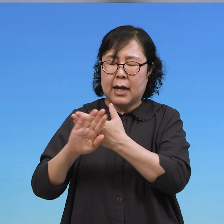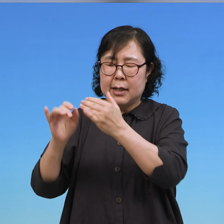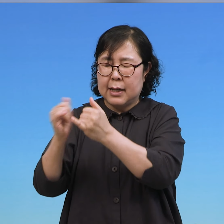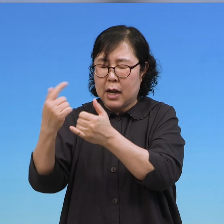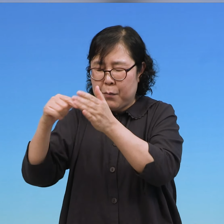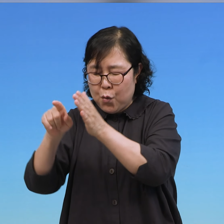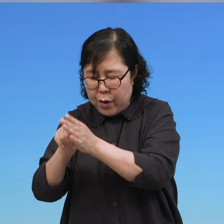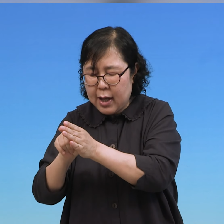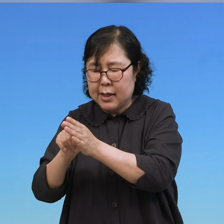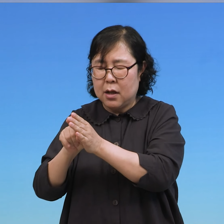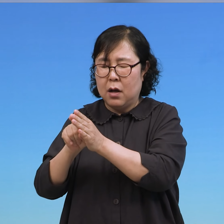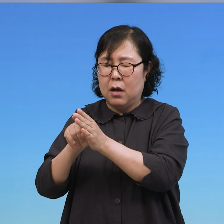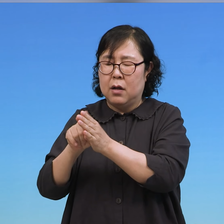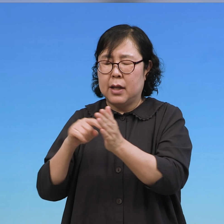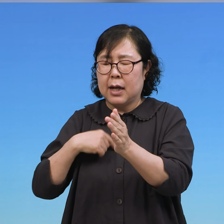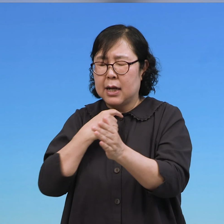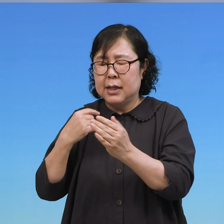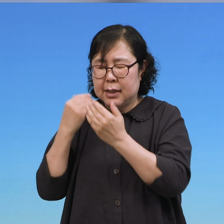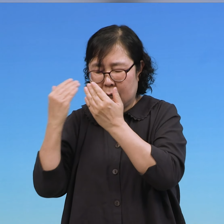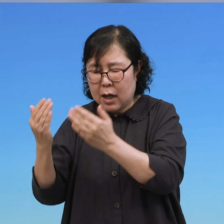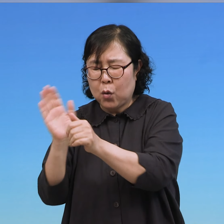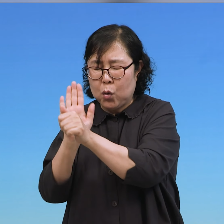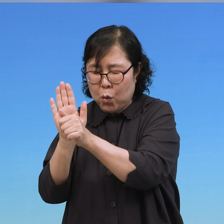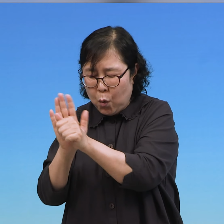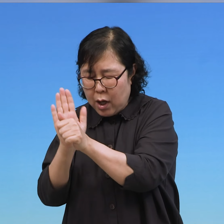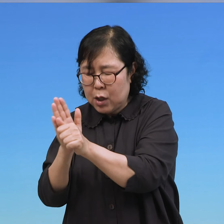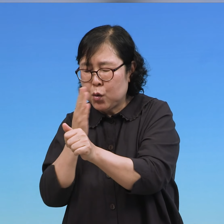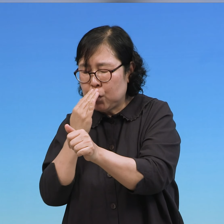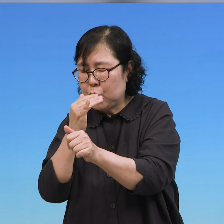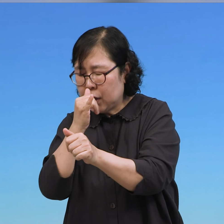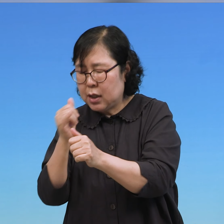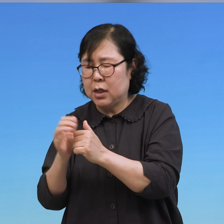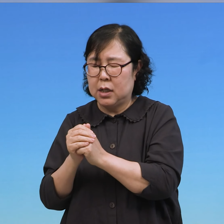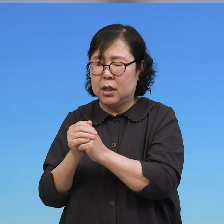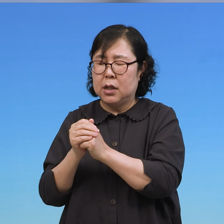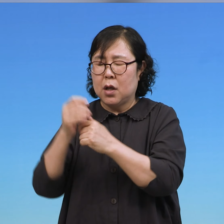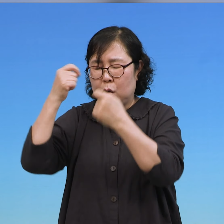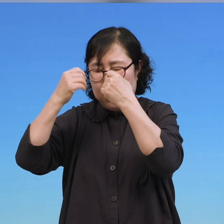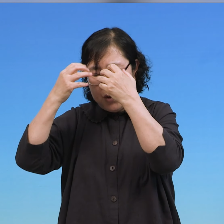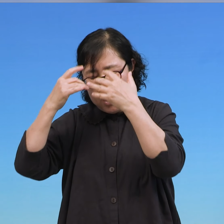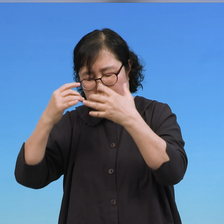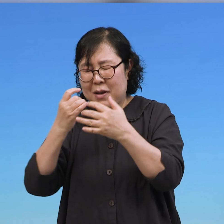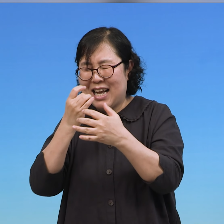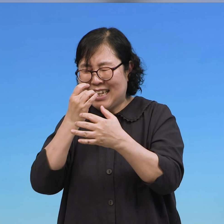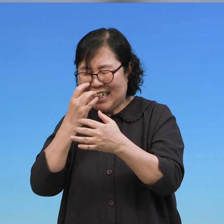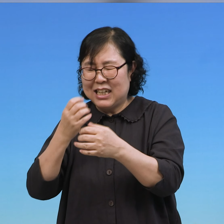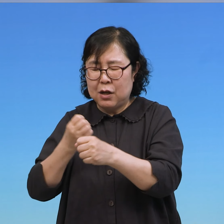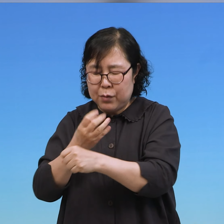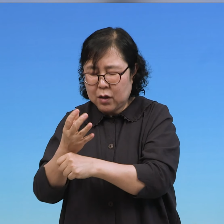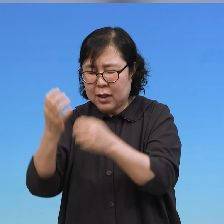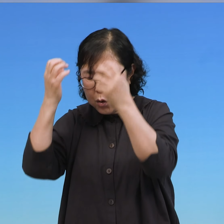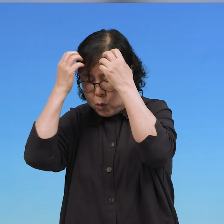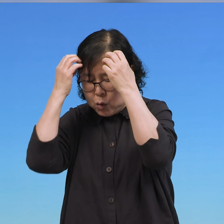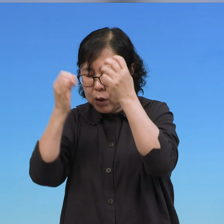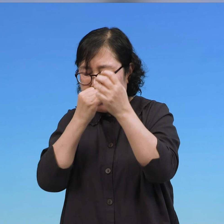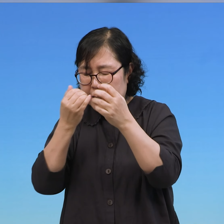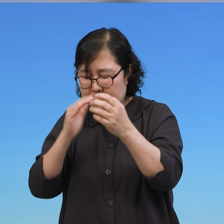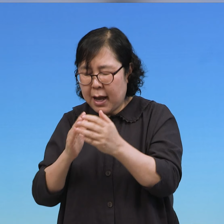참 혼란스럽고 답답하고 아쉽고 참 울며 씨를 뿌리는 것처럼, 눈물을 흘리며 씨를 뿌리는